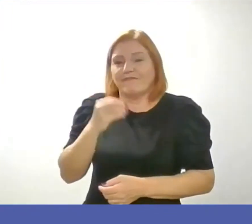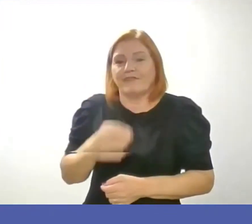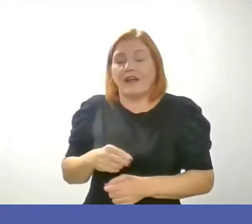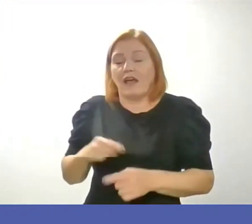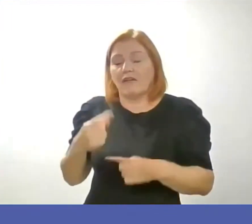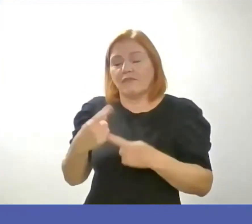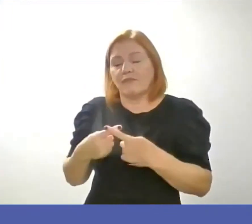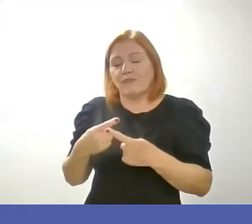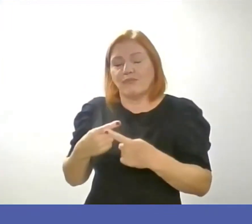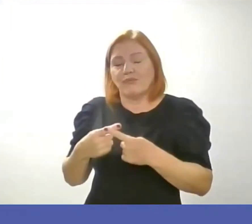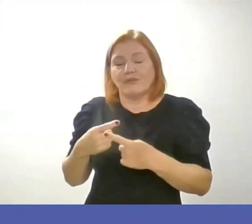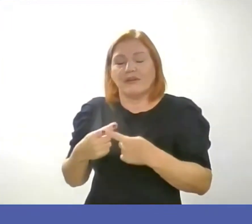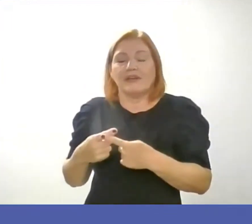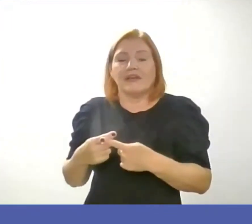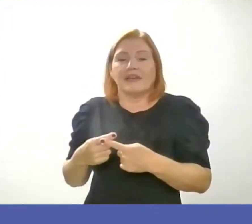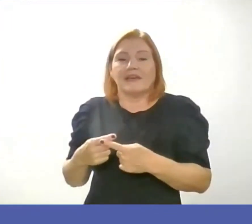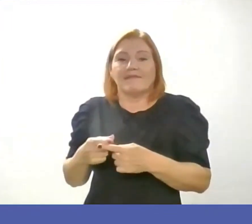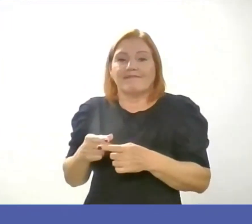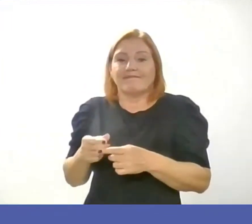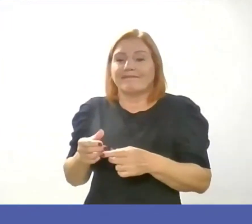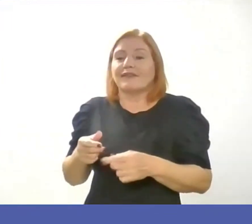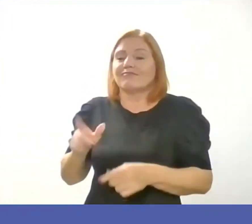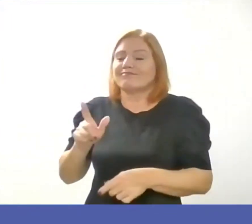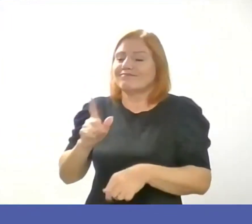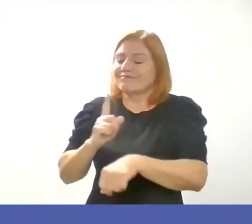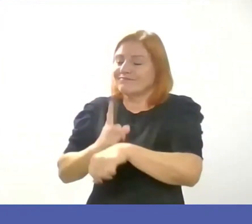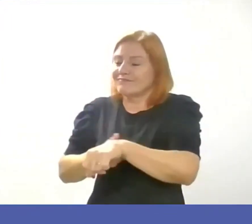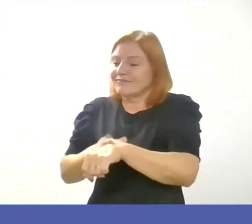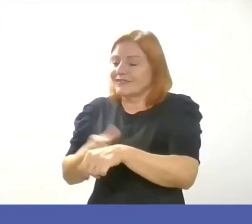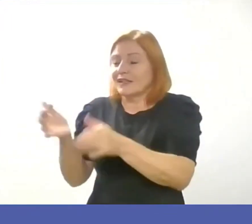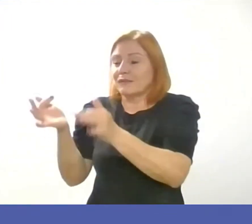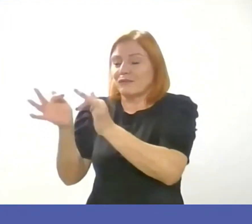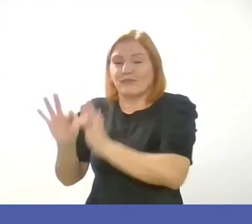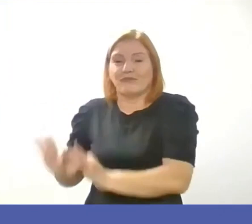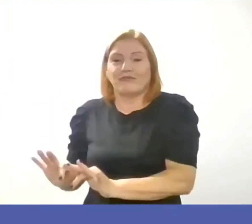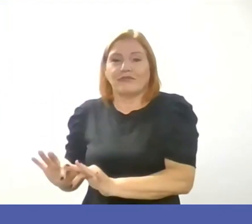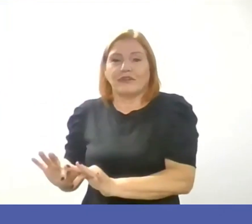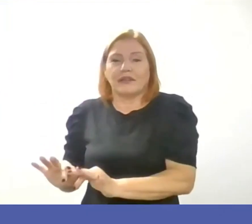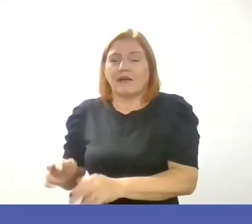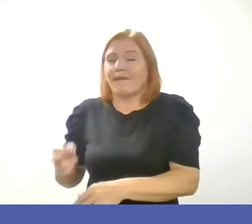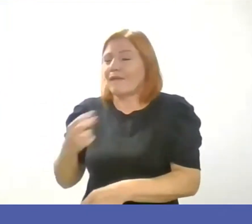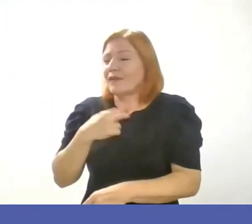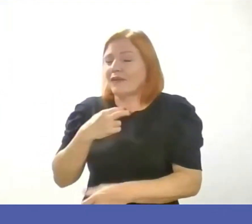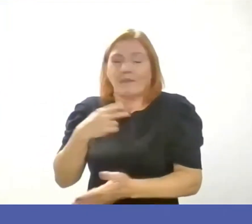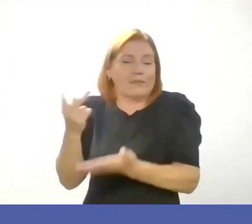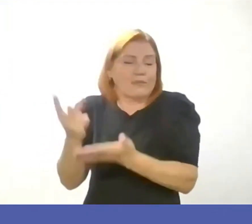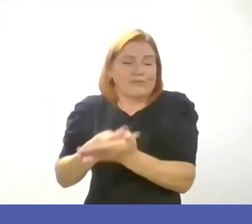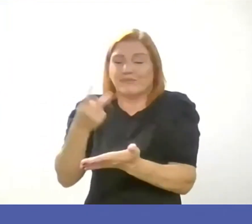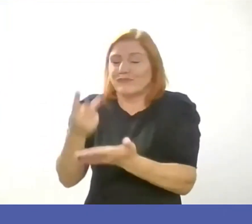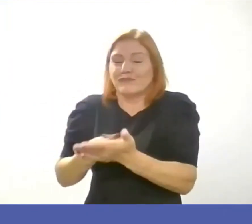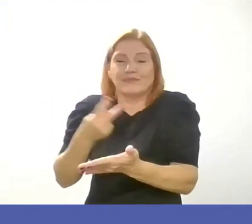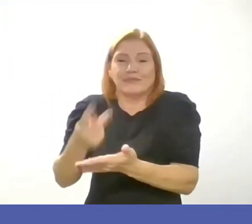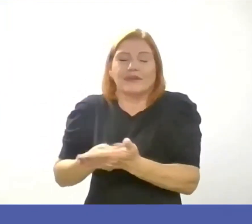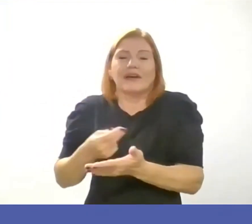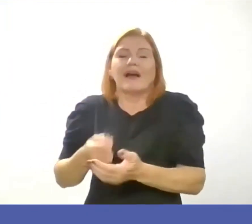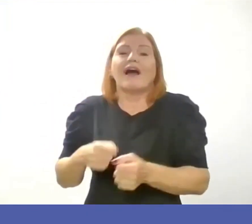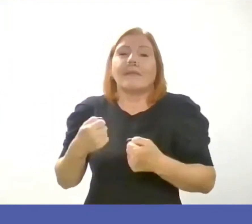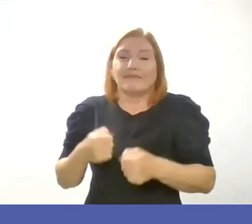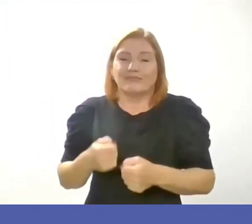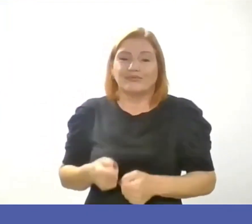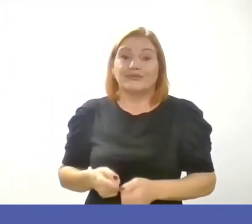Não temos direito de falhar. Por isso, irmãos, eu tenho insistido, vamos